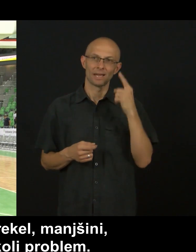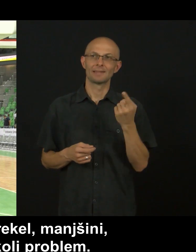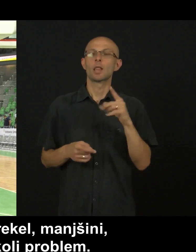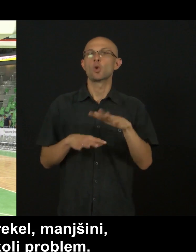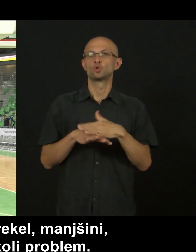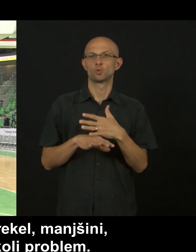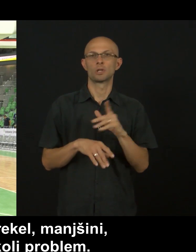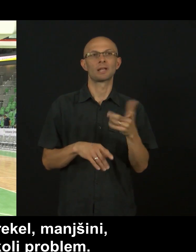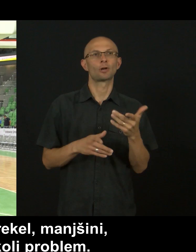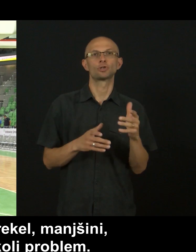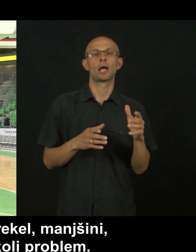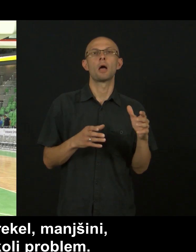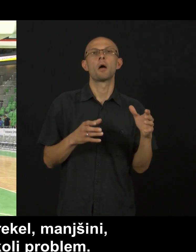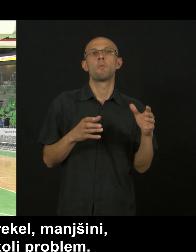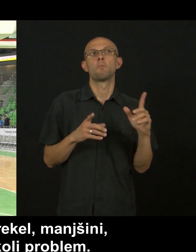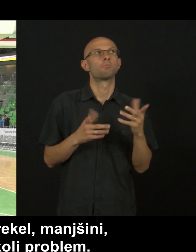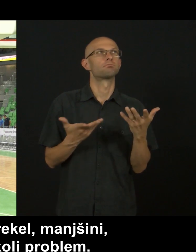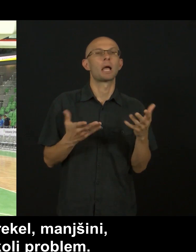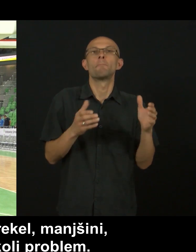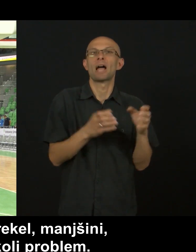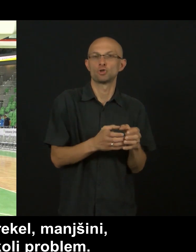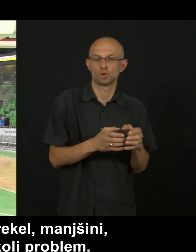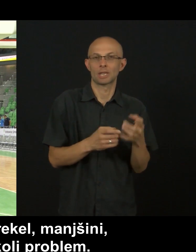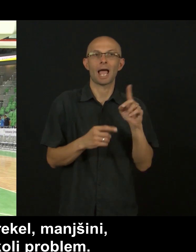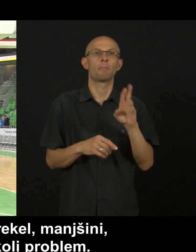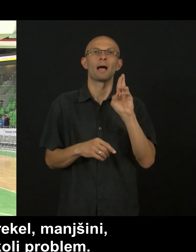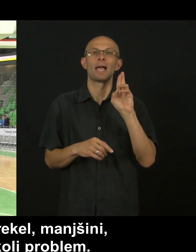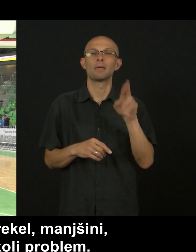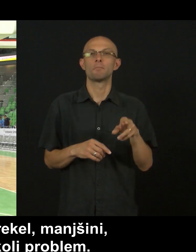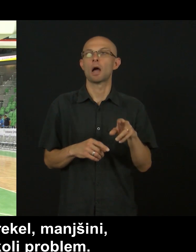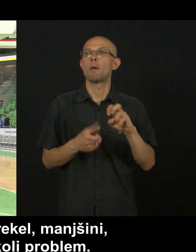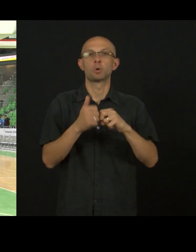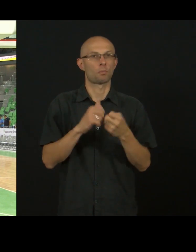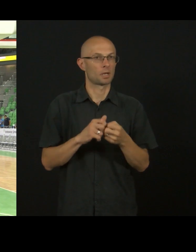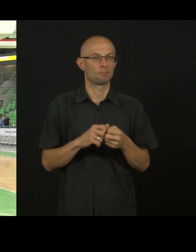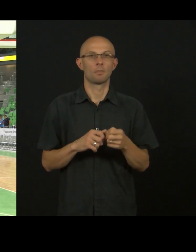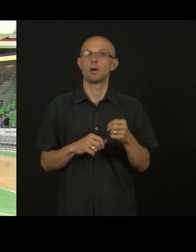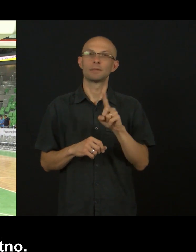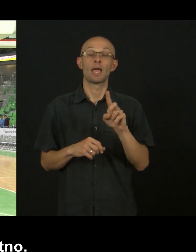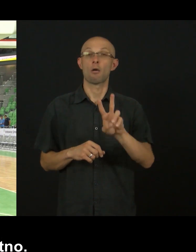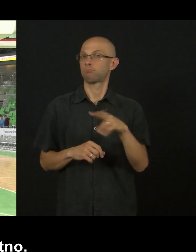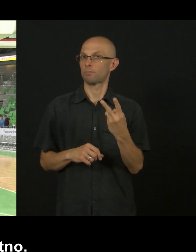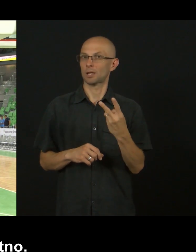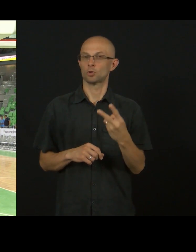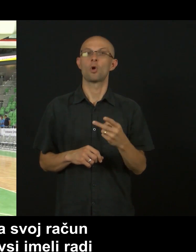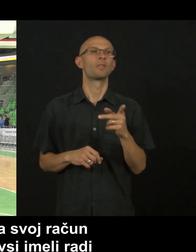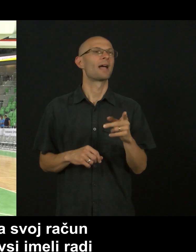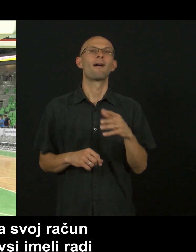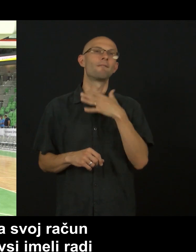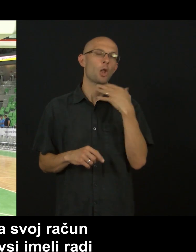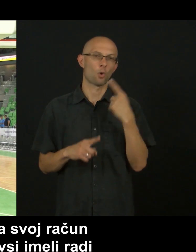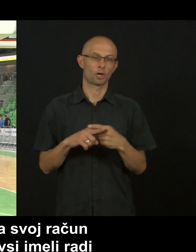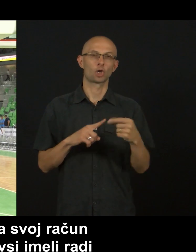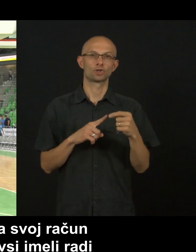da je v kakršnikoli, bom rekel, manjšini ali pa da ima kakršnikoli problem. Ravno nasprotno, on se je